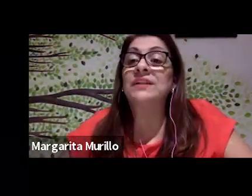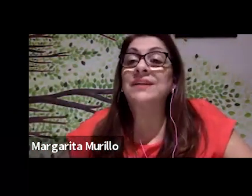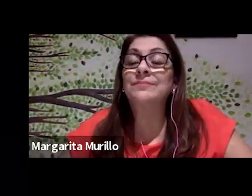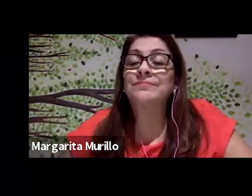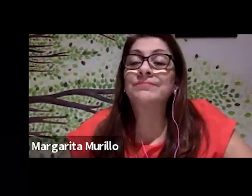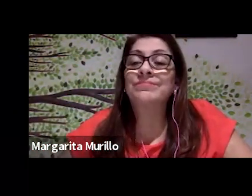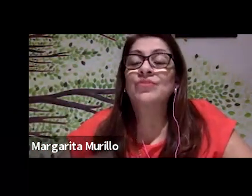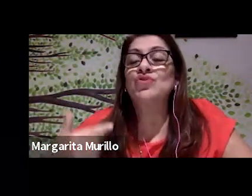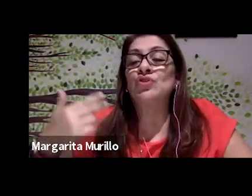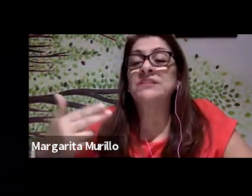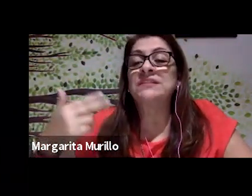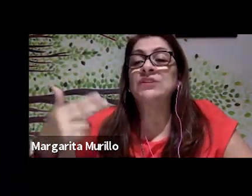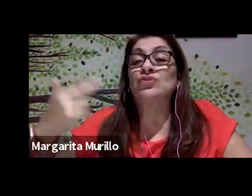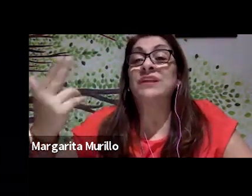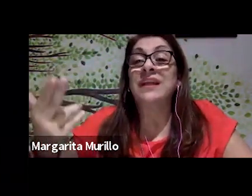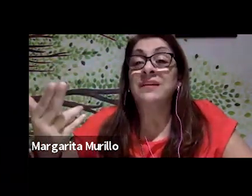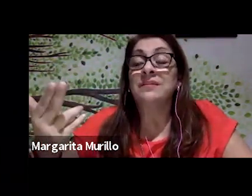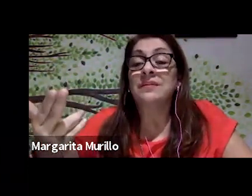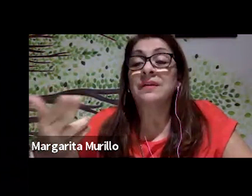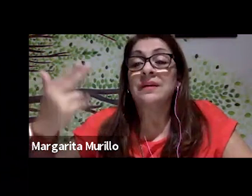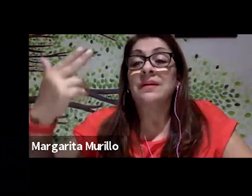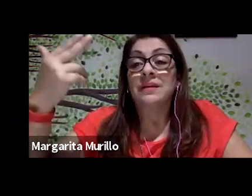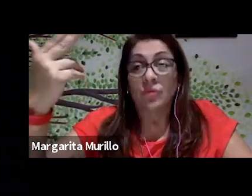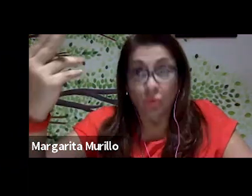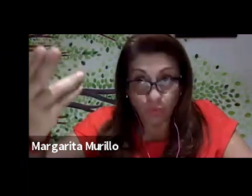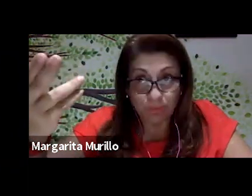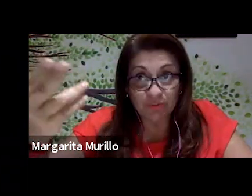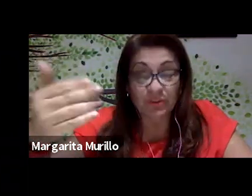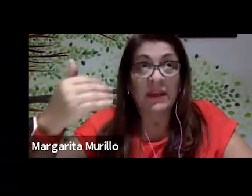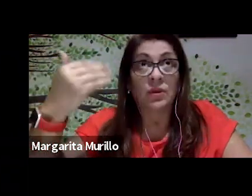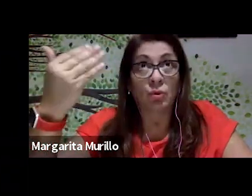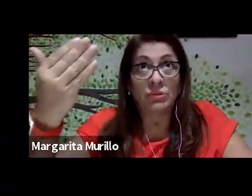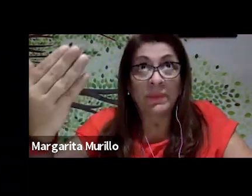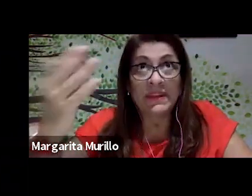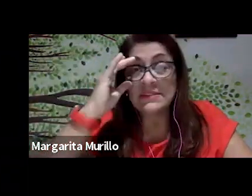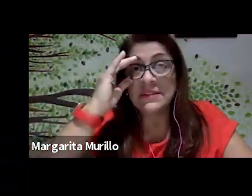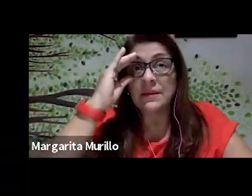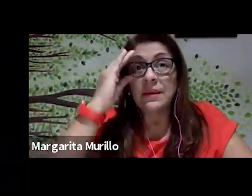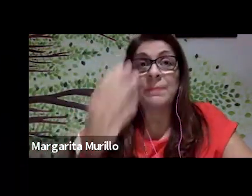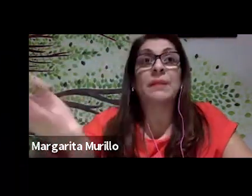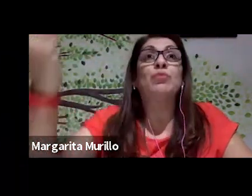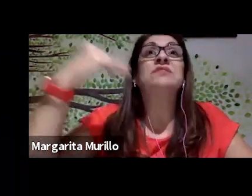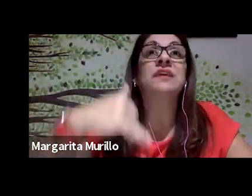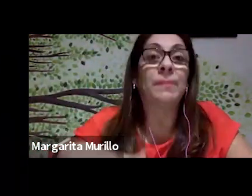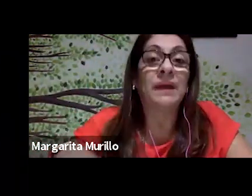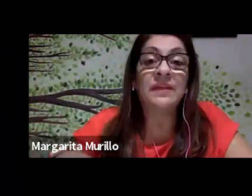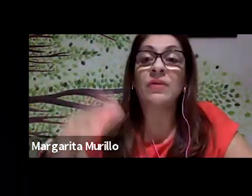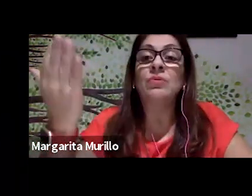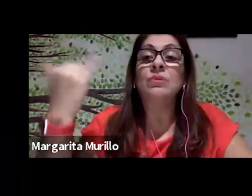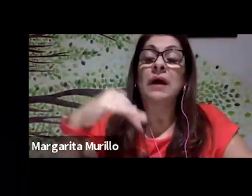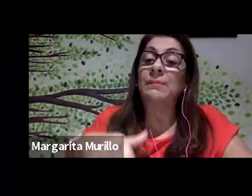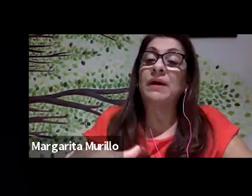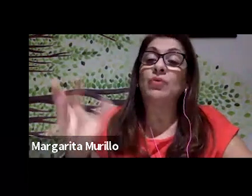tiene que ver con tener yo necesito tener un personaje o una apariencia para poder ser